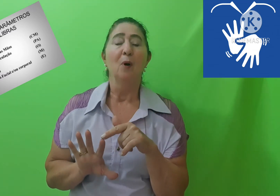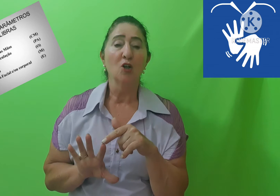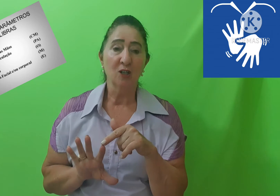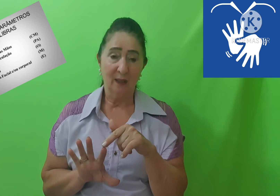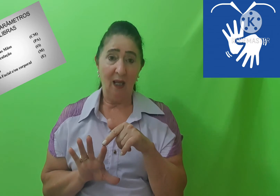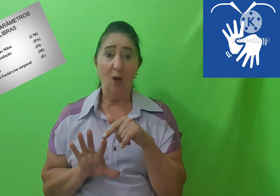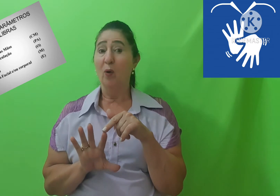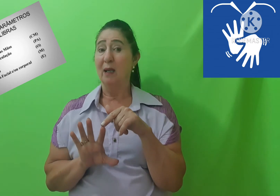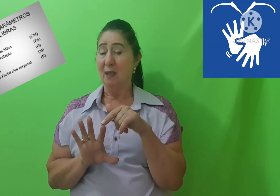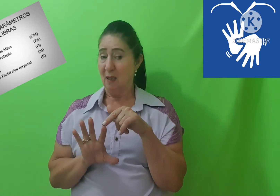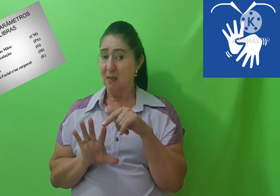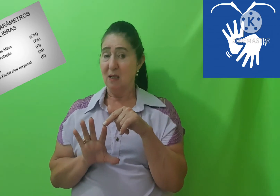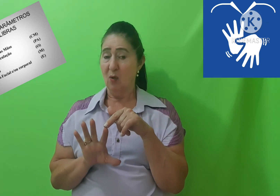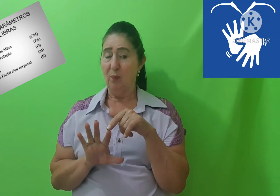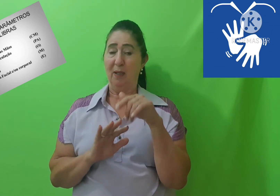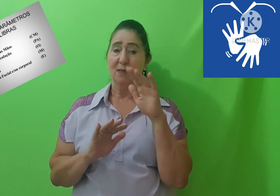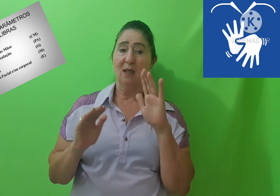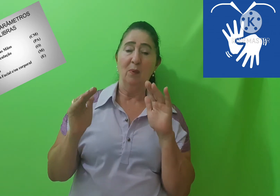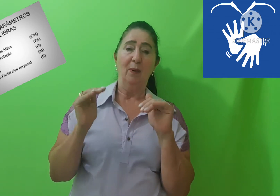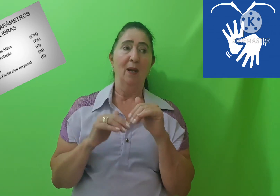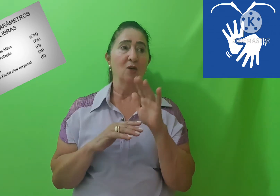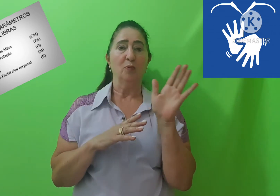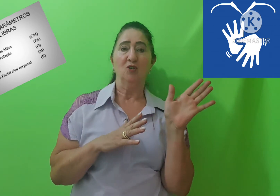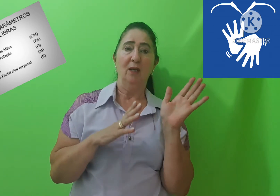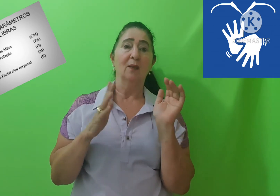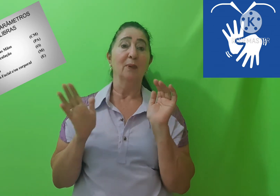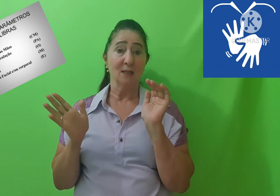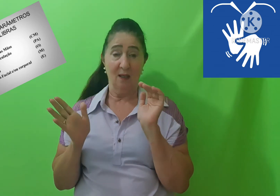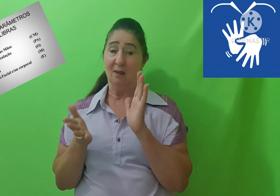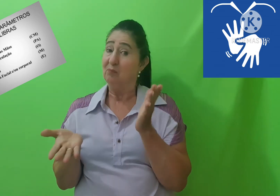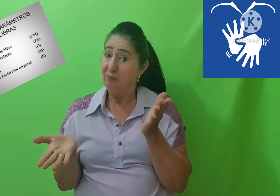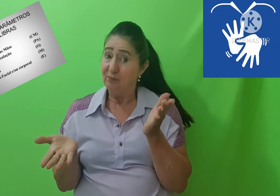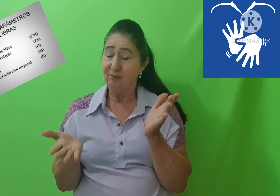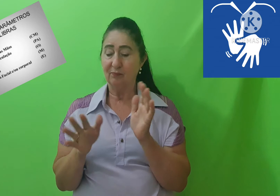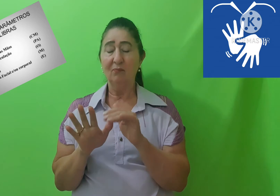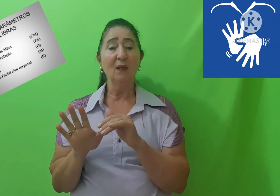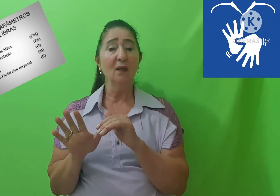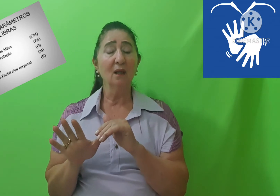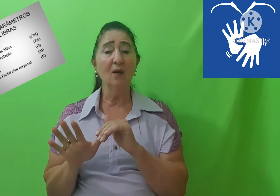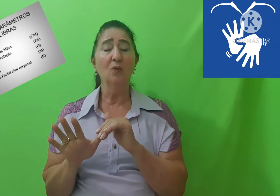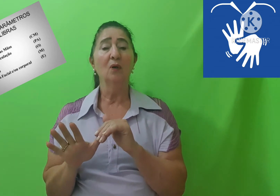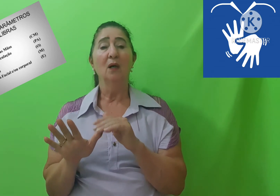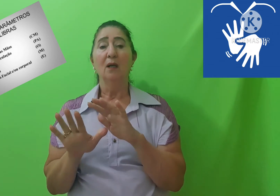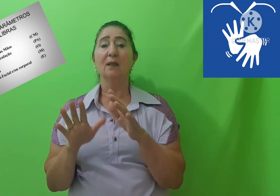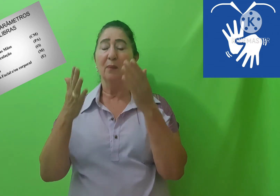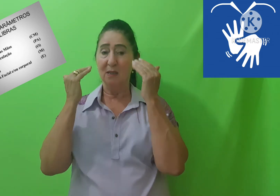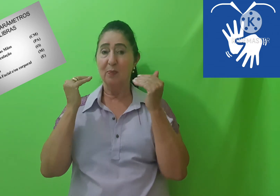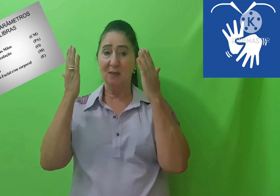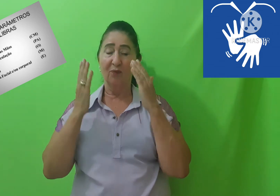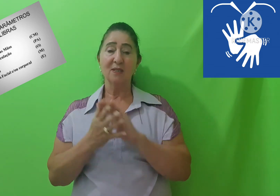Pode ter orientação para cima, para baixo, para direita, para esquerda. Então, e também expressão facial